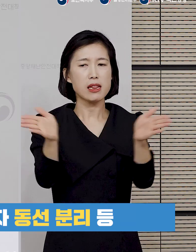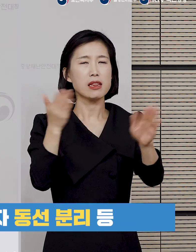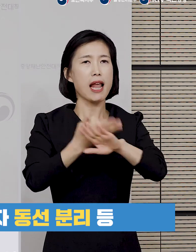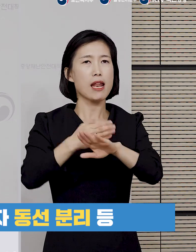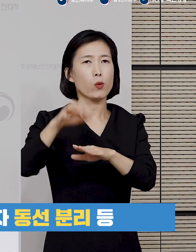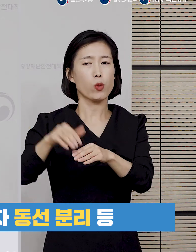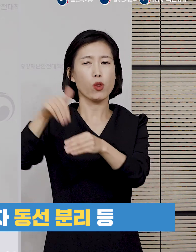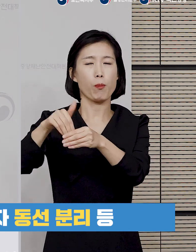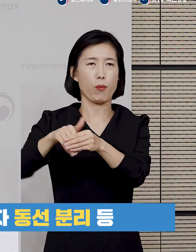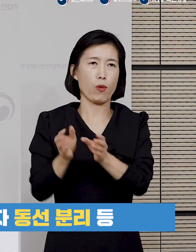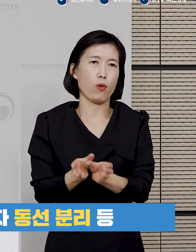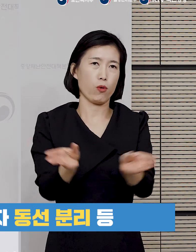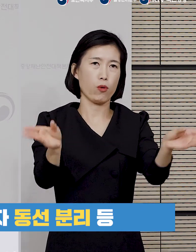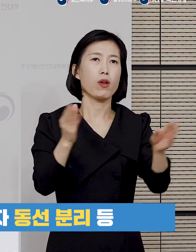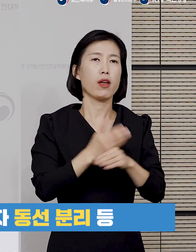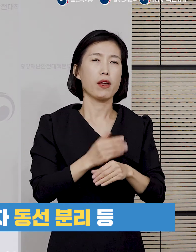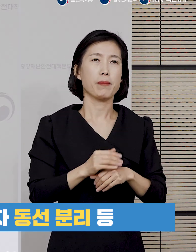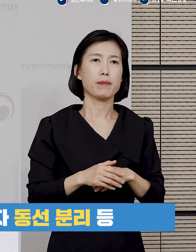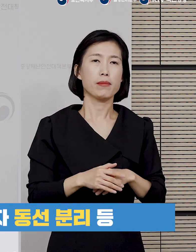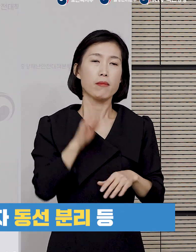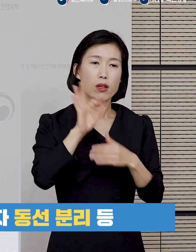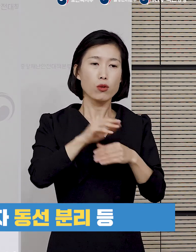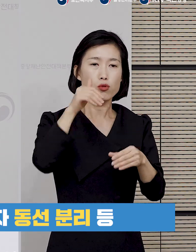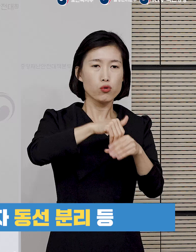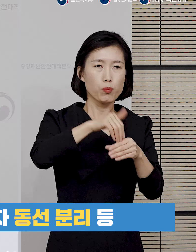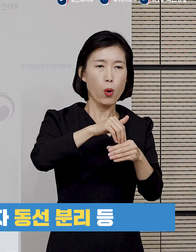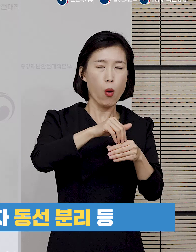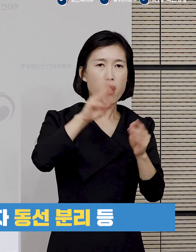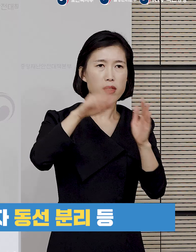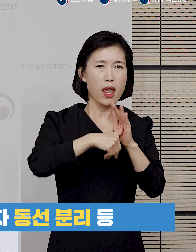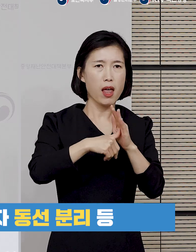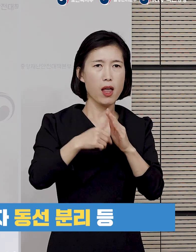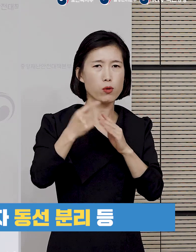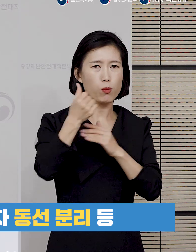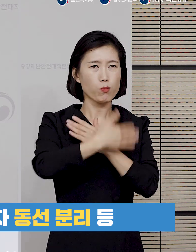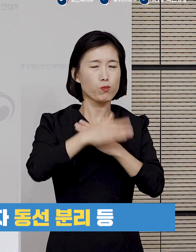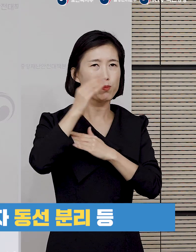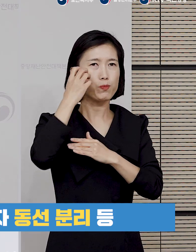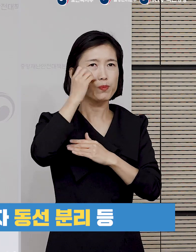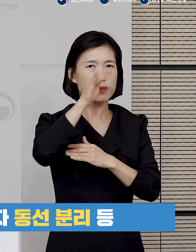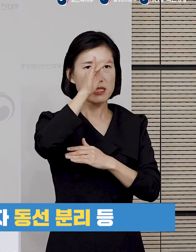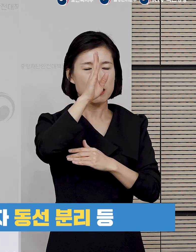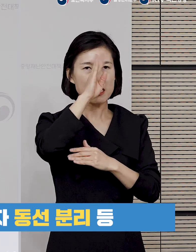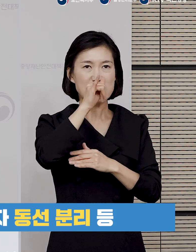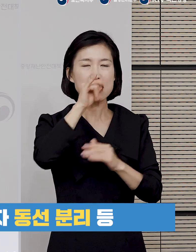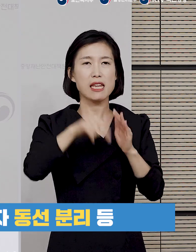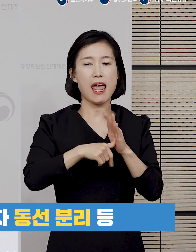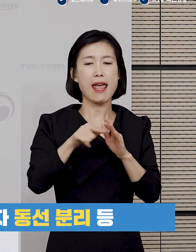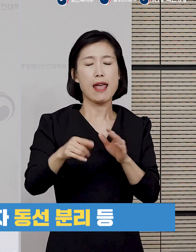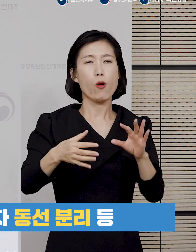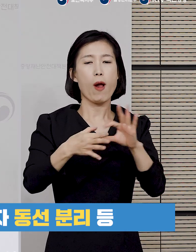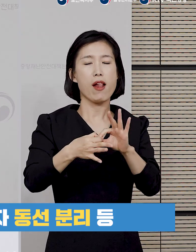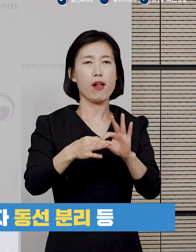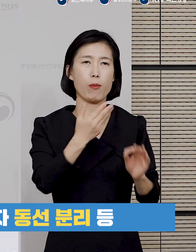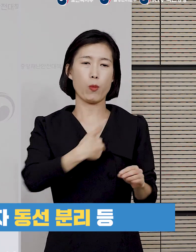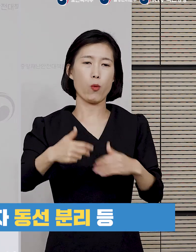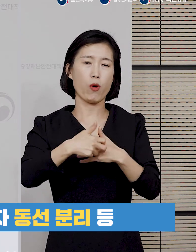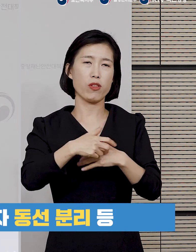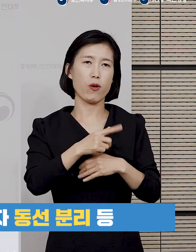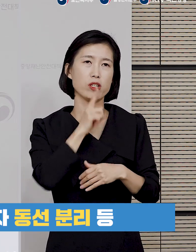기표소 에서 투표를 할 수 있도록 조치를 하고 또 이상 투표 과정에 이상 증상이 있는 투표권 자 의 경우에는 즉시